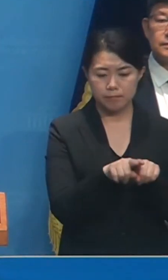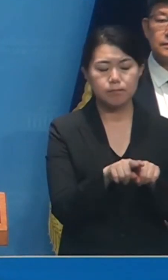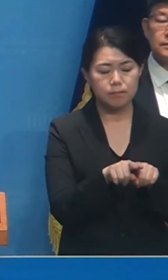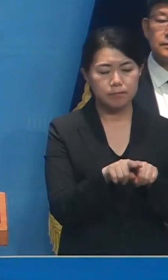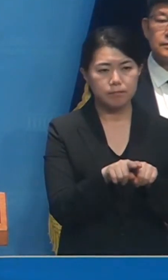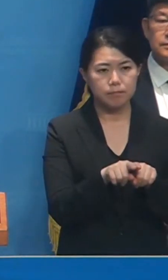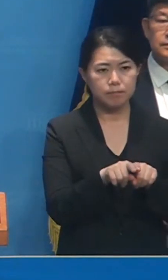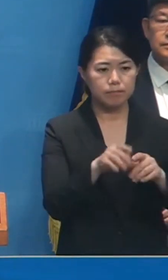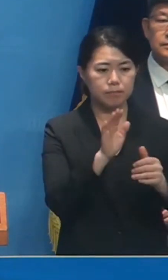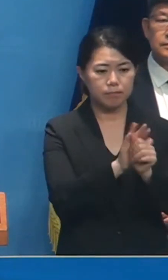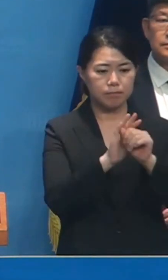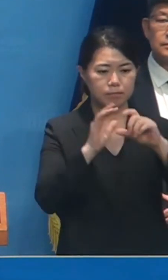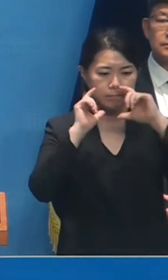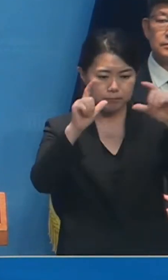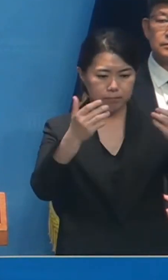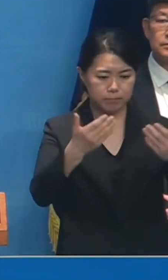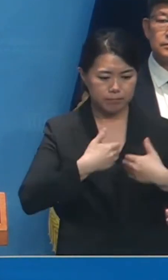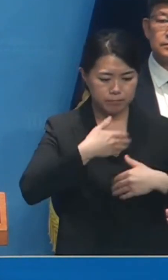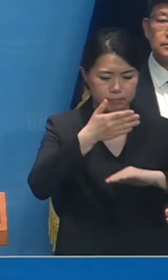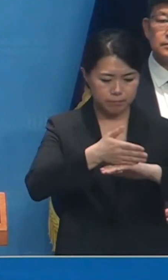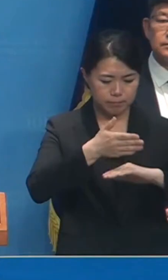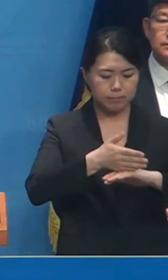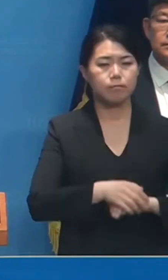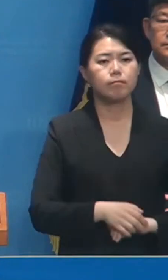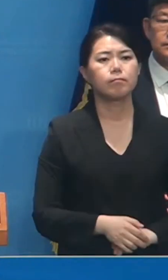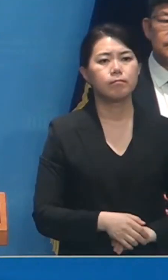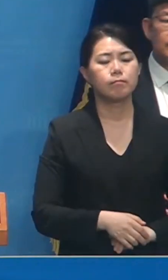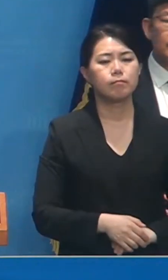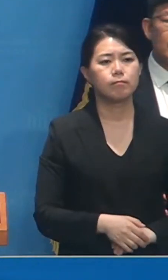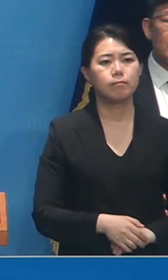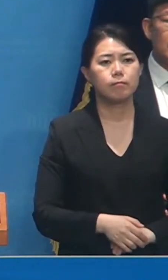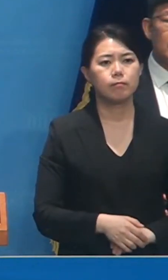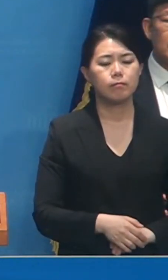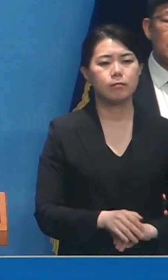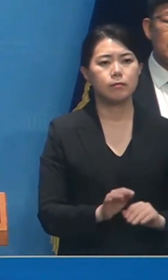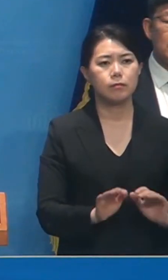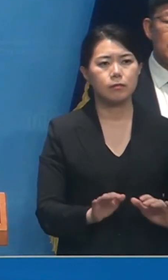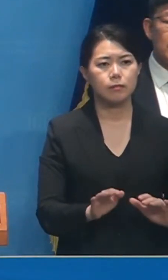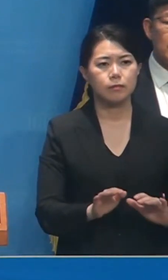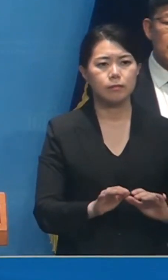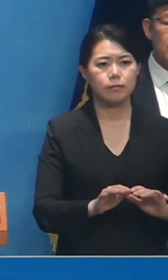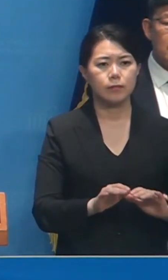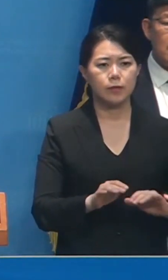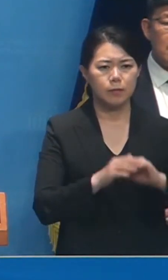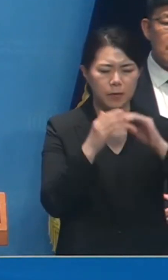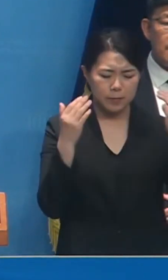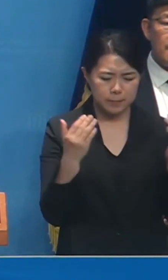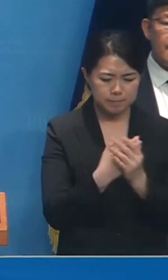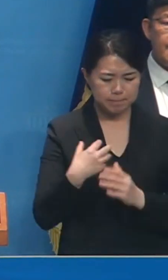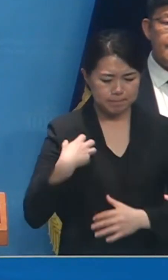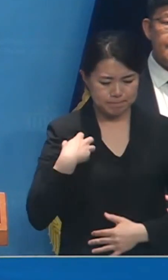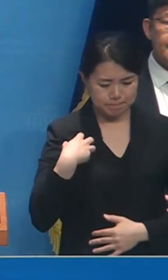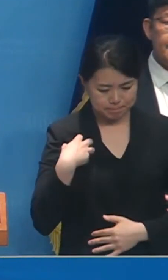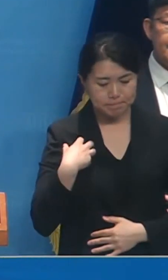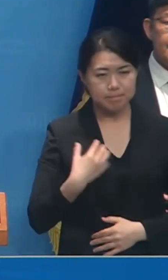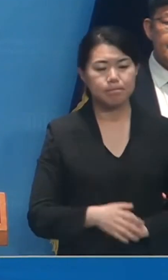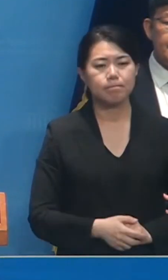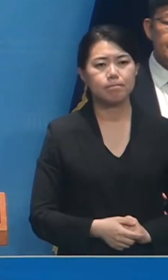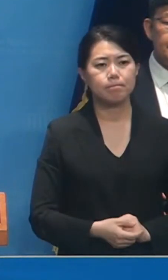해준 지선에 다시 한번 감사드리며 그 지지를 저희 온전히 감당하고